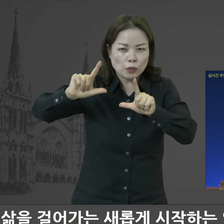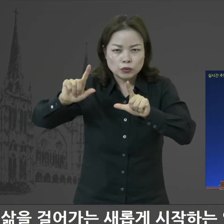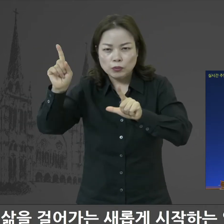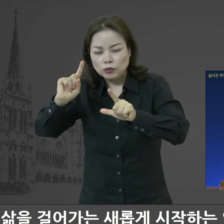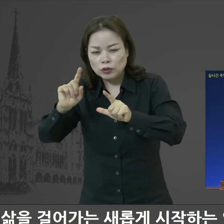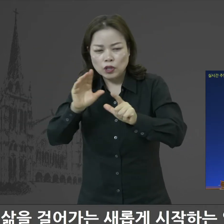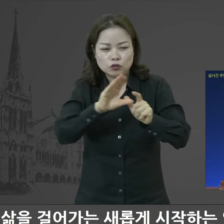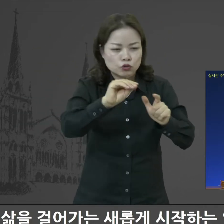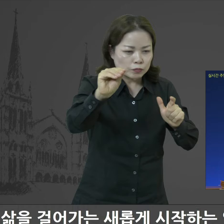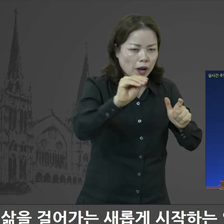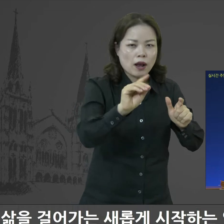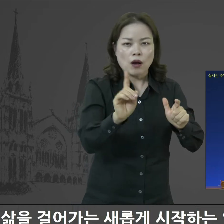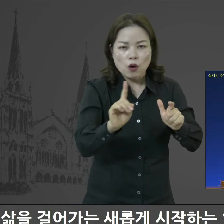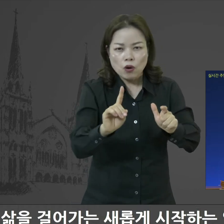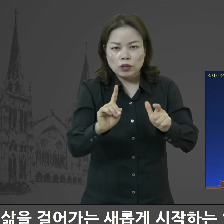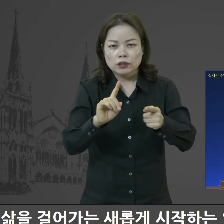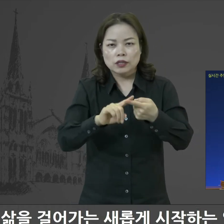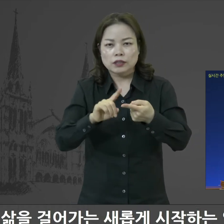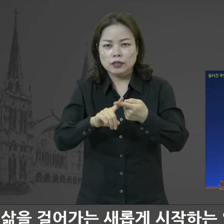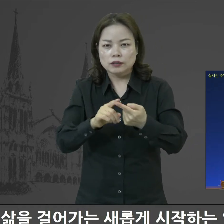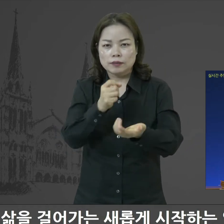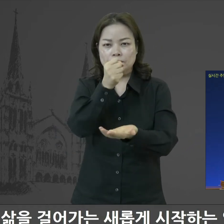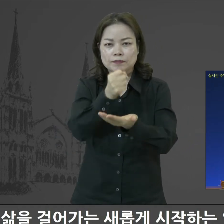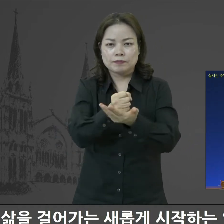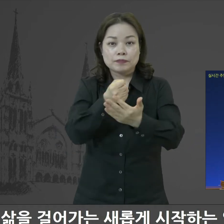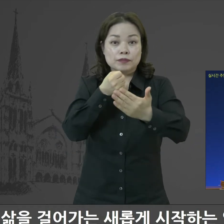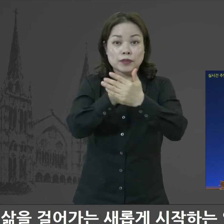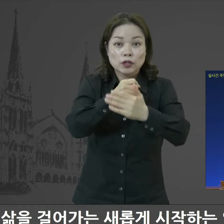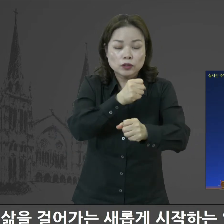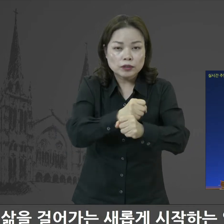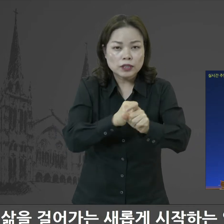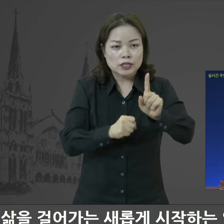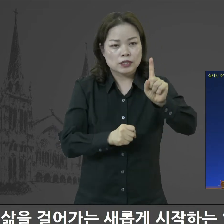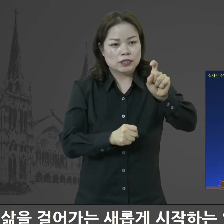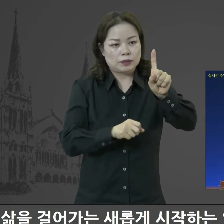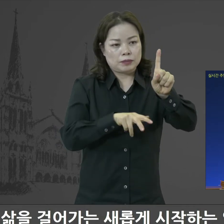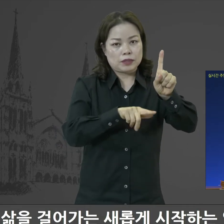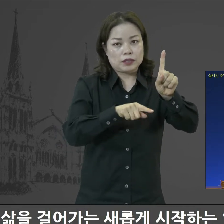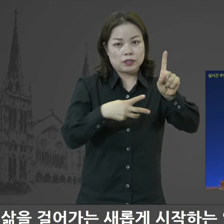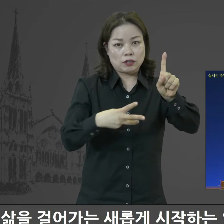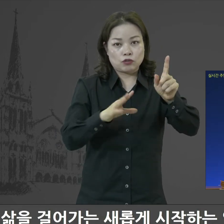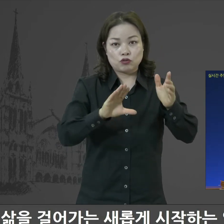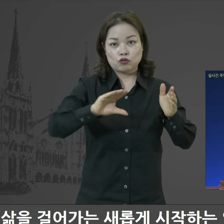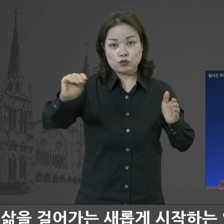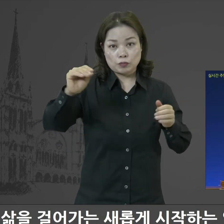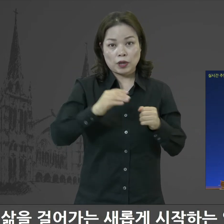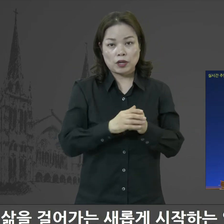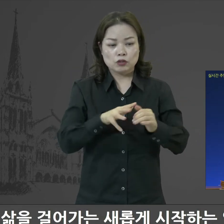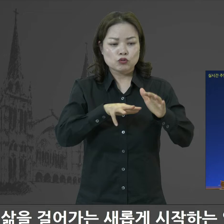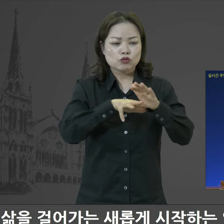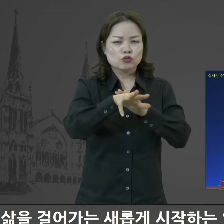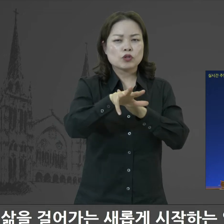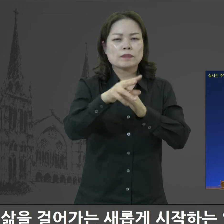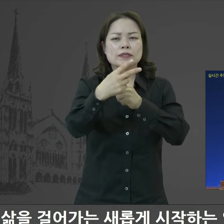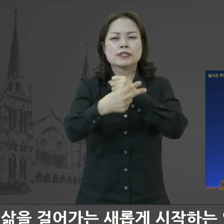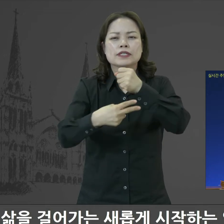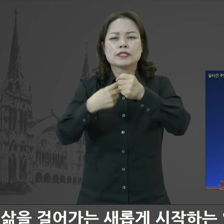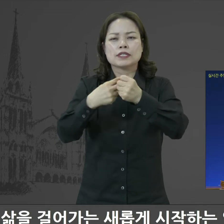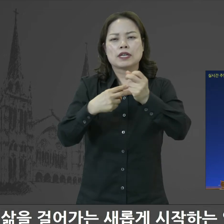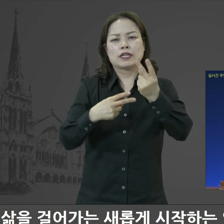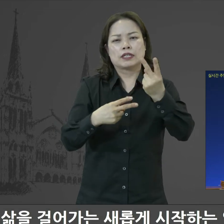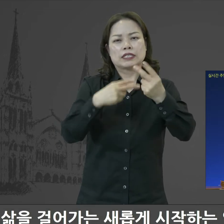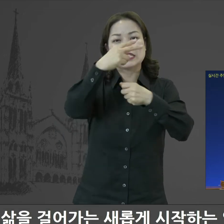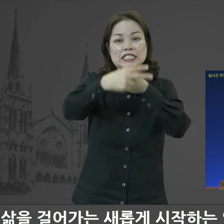어디로 출발하고 그러한 신호들을 규정한 다음에 11절에서 드디어 출발하죠. 출애굽 제2년 2월